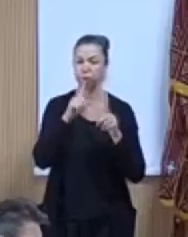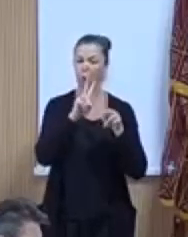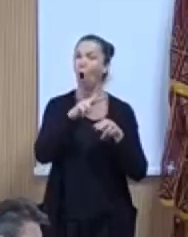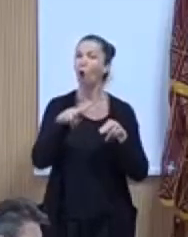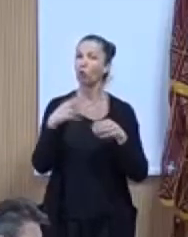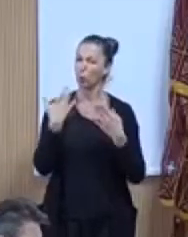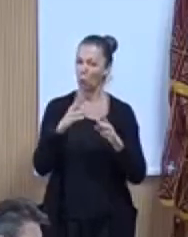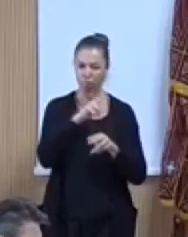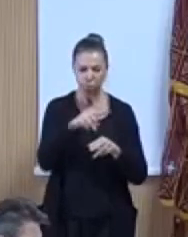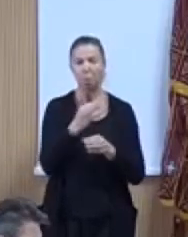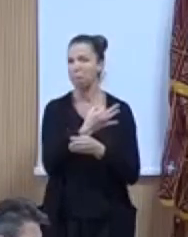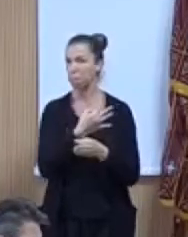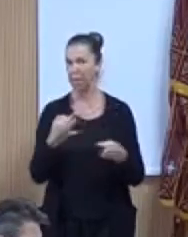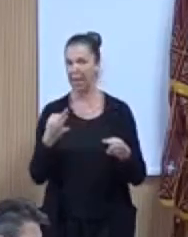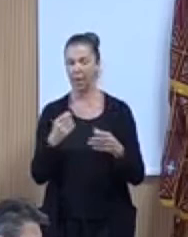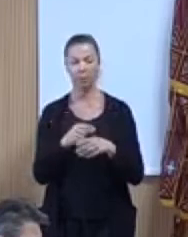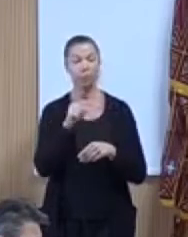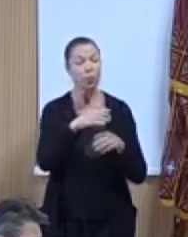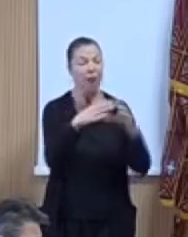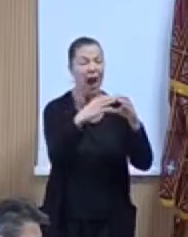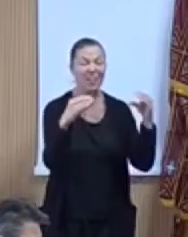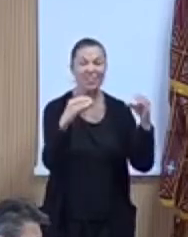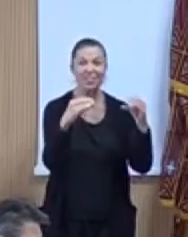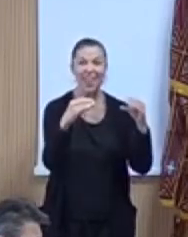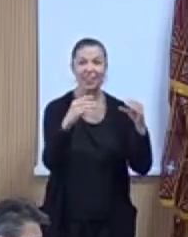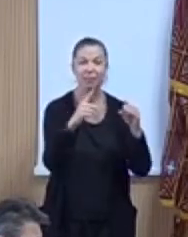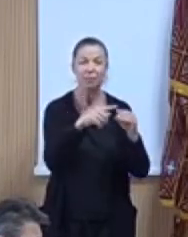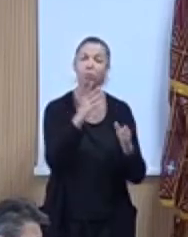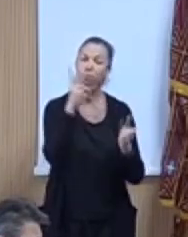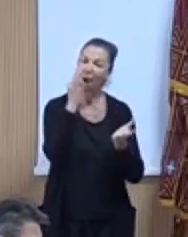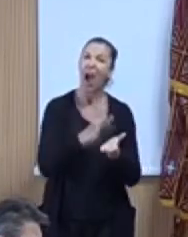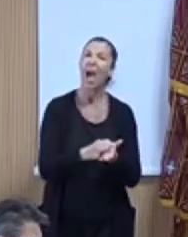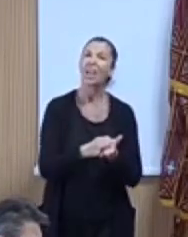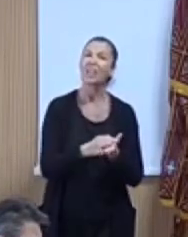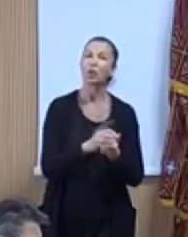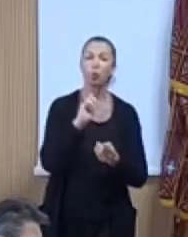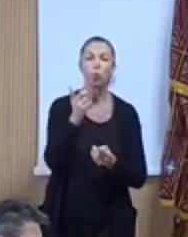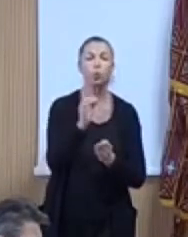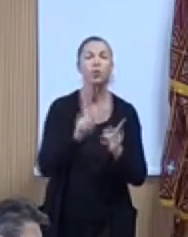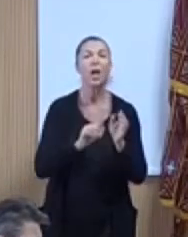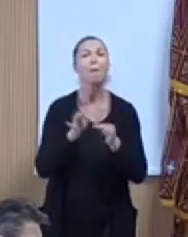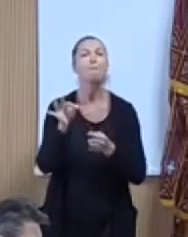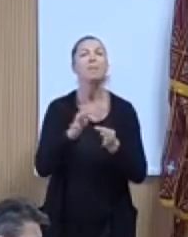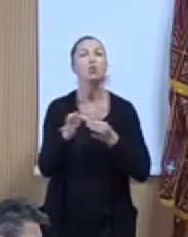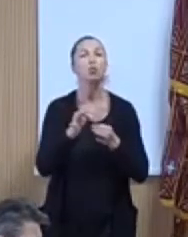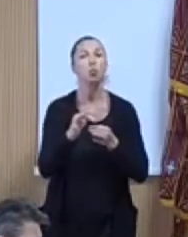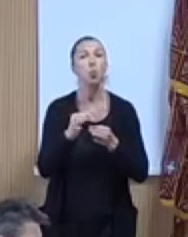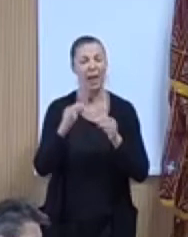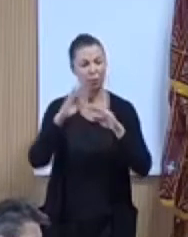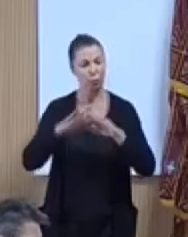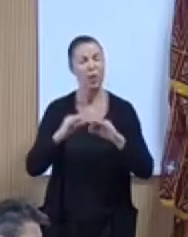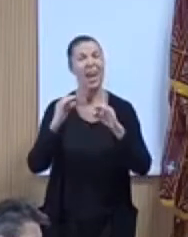mantiene garantisce tutte quelle misure di sicurezza e di prevenzione per i propri lavoratori